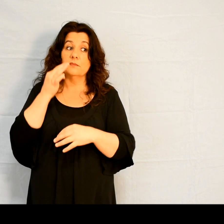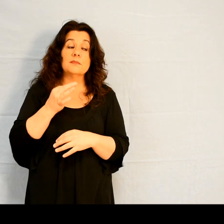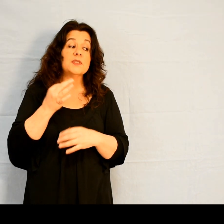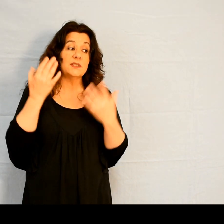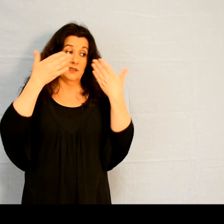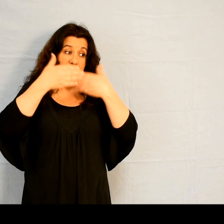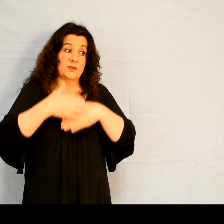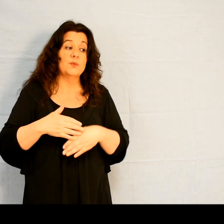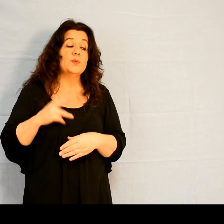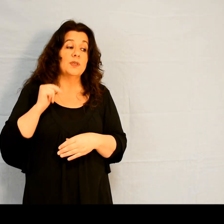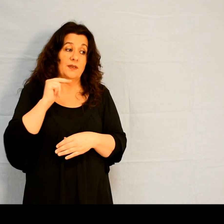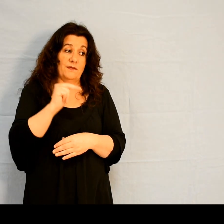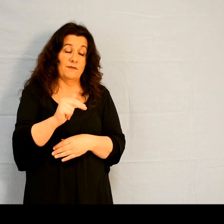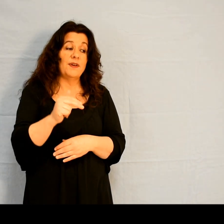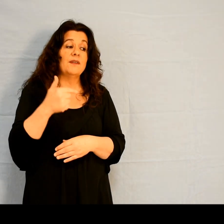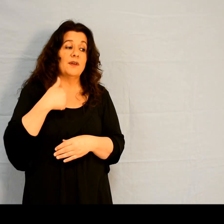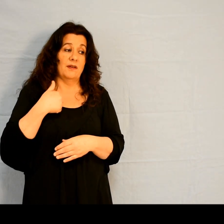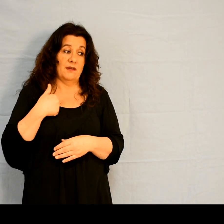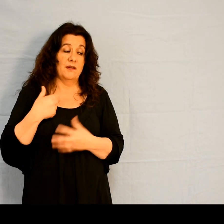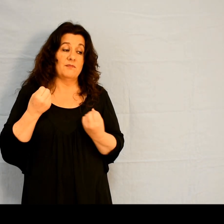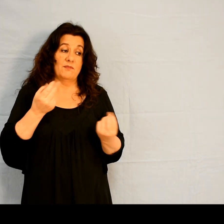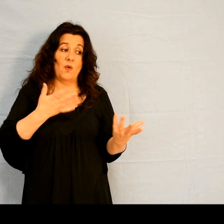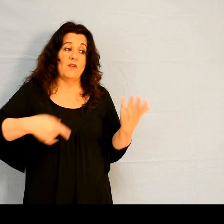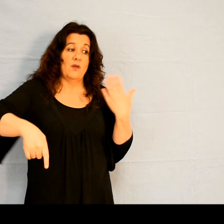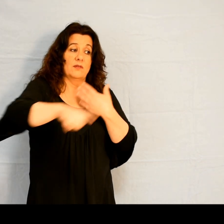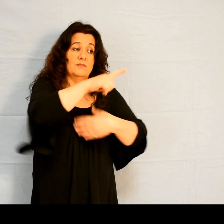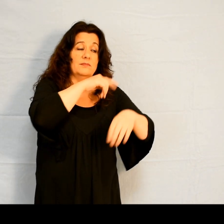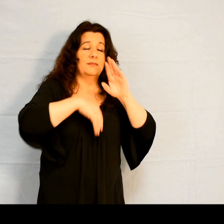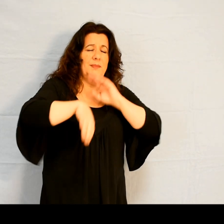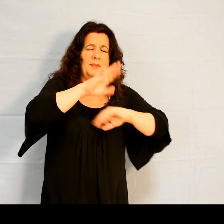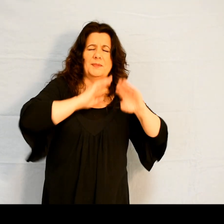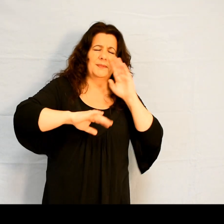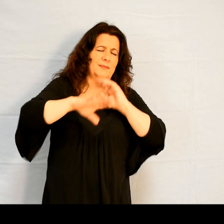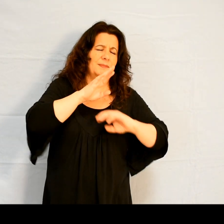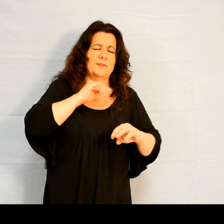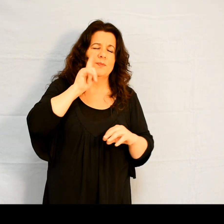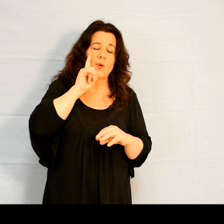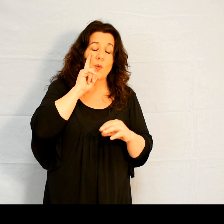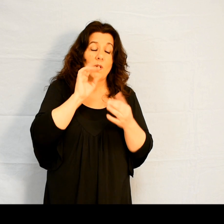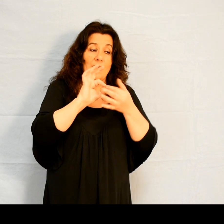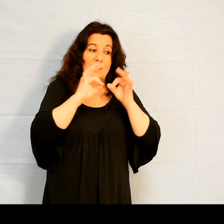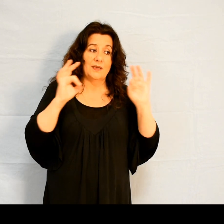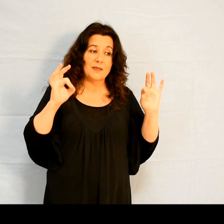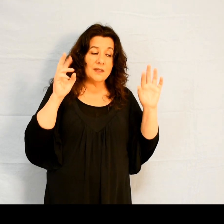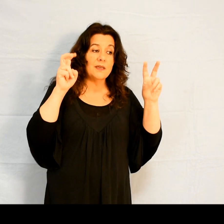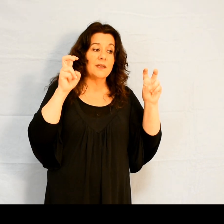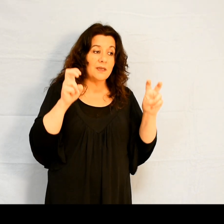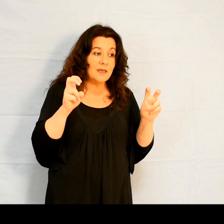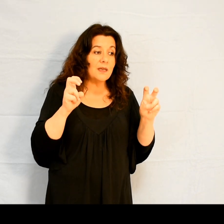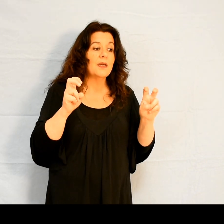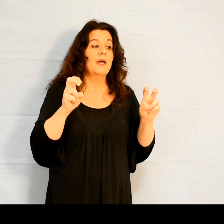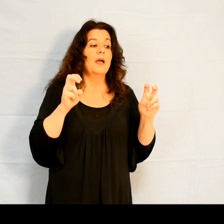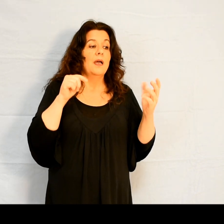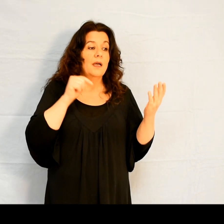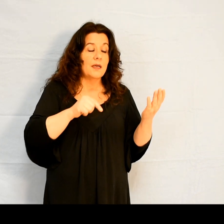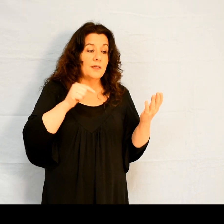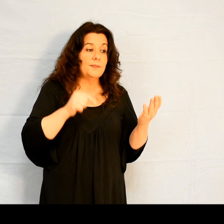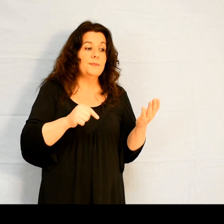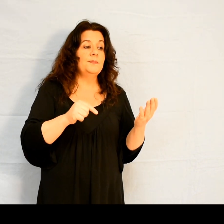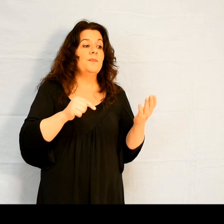le berger, et les brebis du troupeau seront dispersées. Mais une fois ressuscité, je vous précéderai